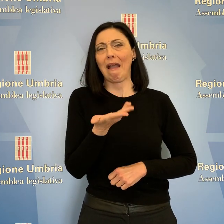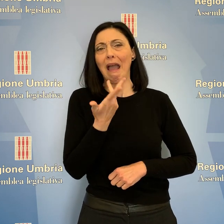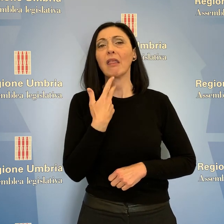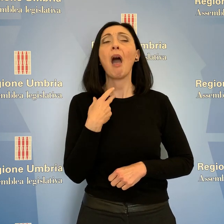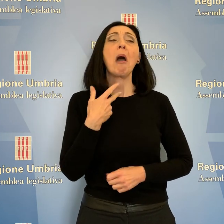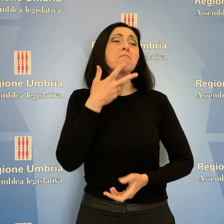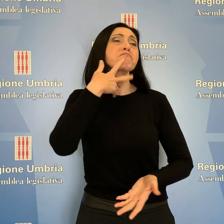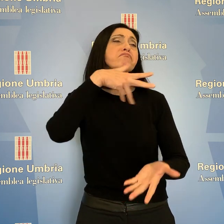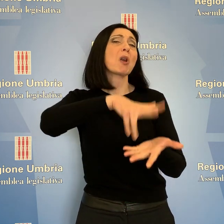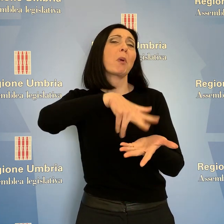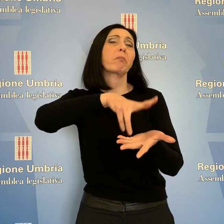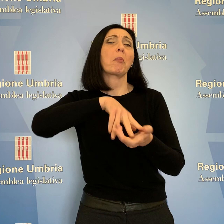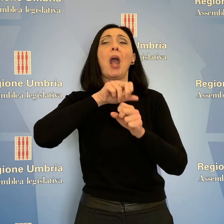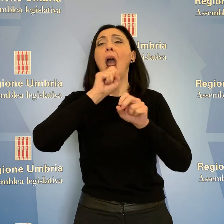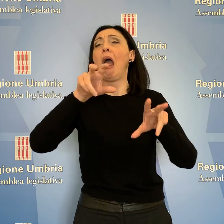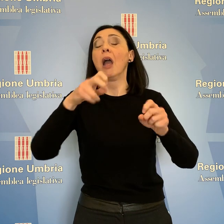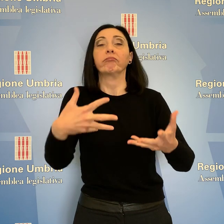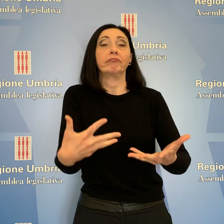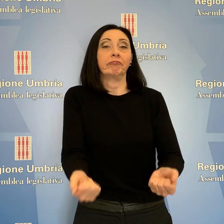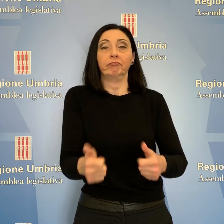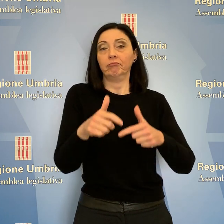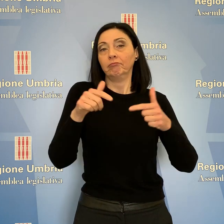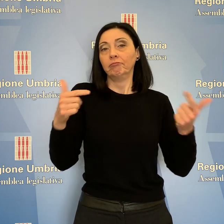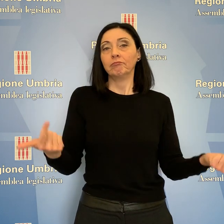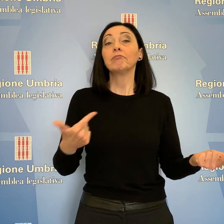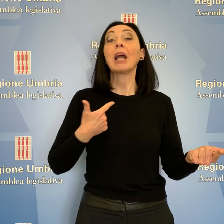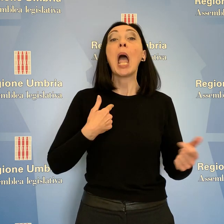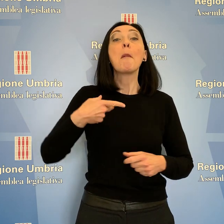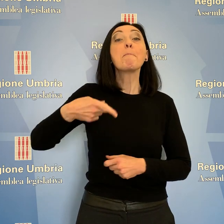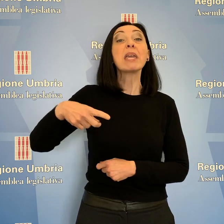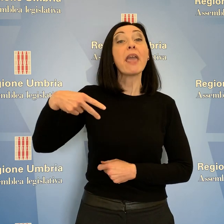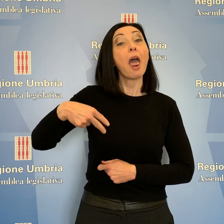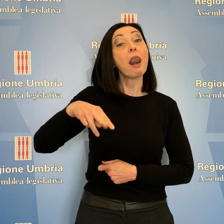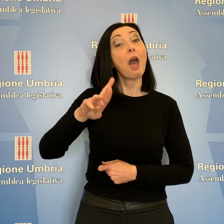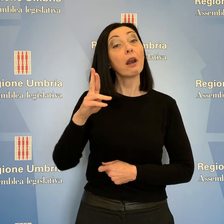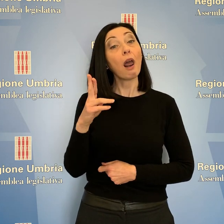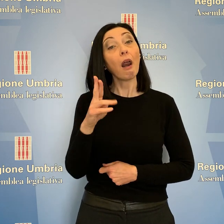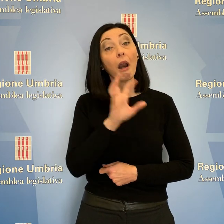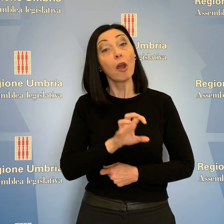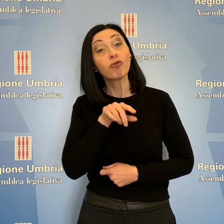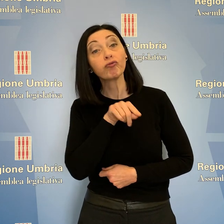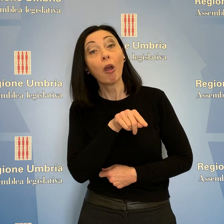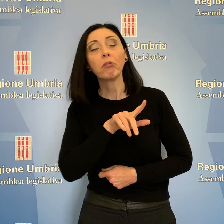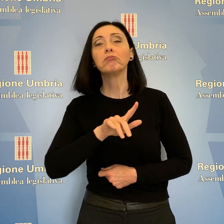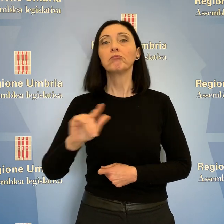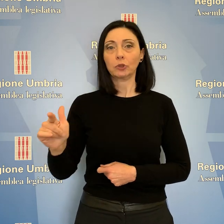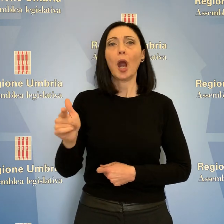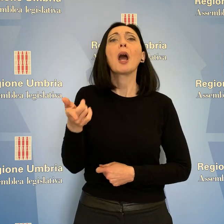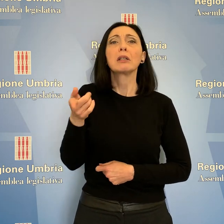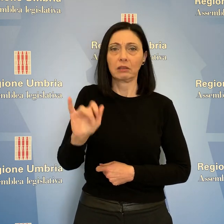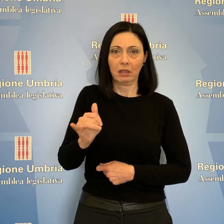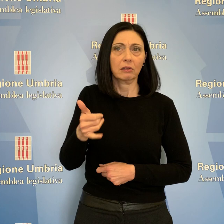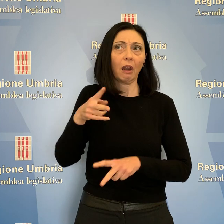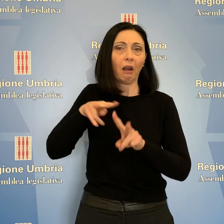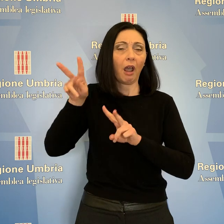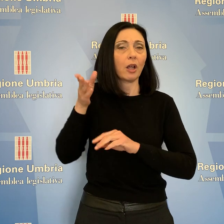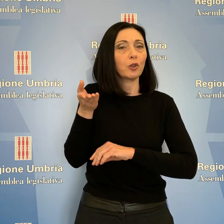promesse e annunci che non si concretizzano. Non esiste un PNNR regionale, ma ne esiste uno nazionale, che